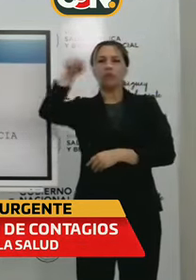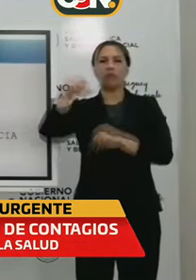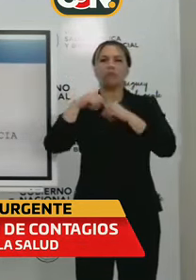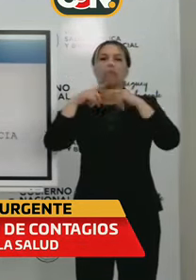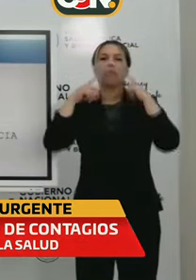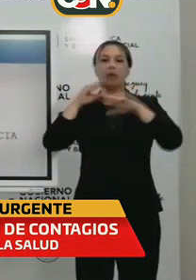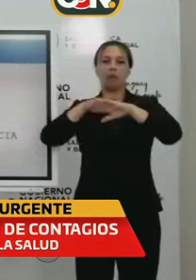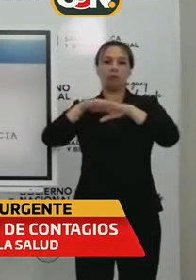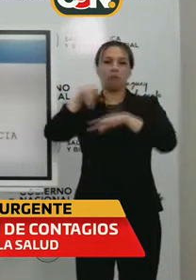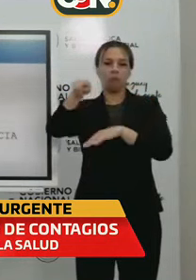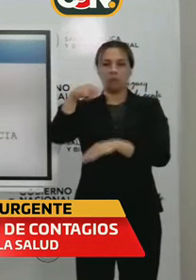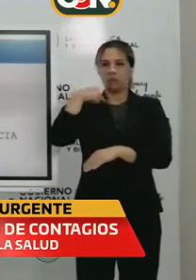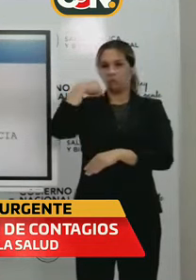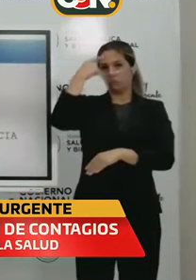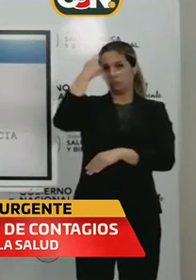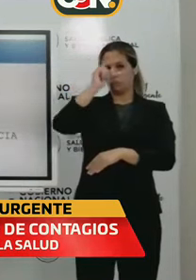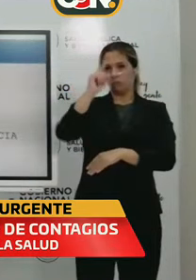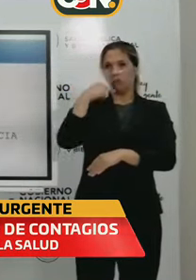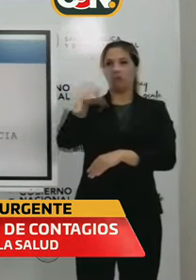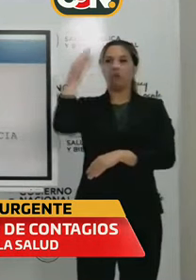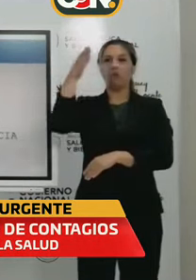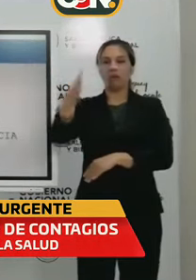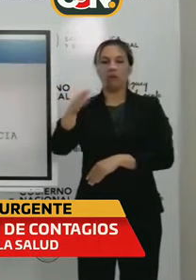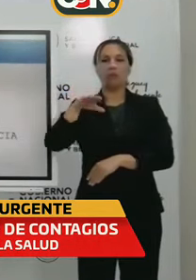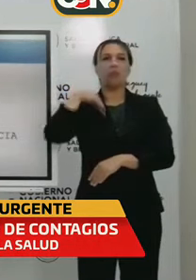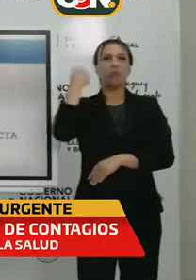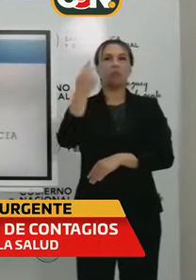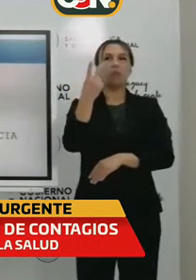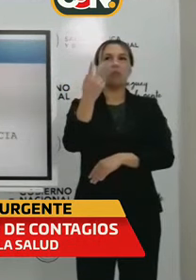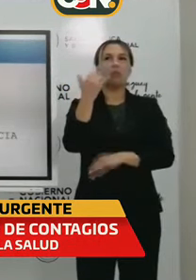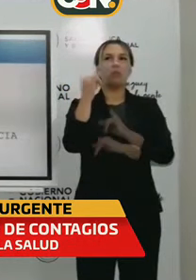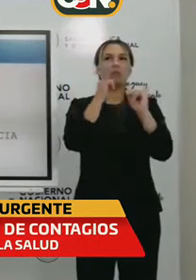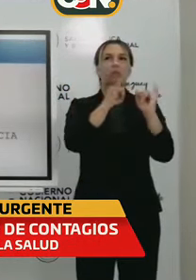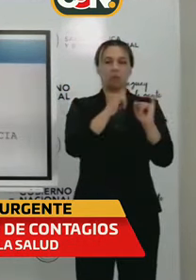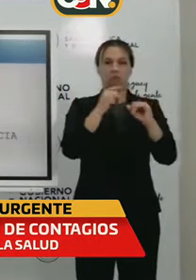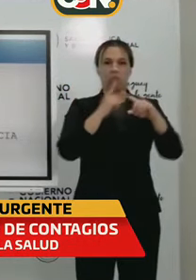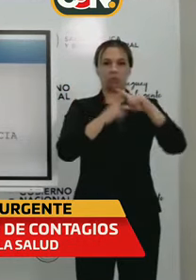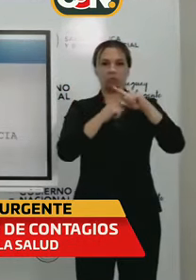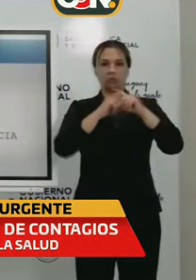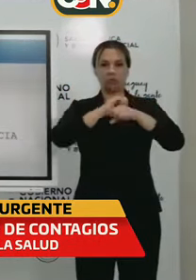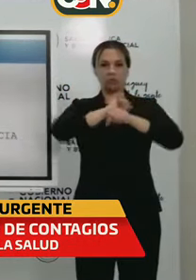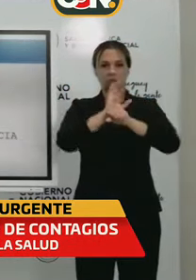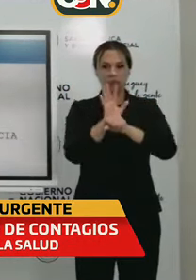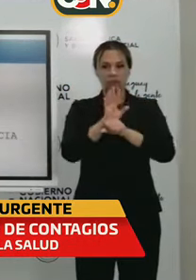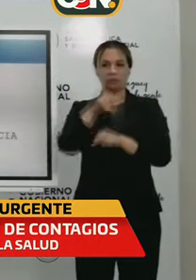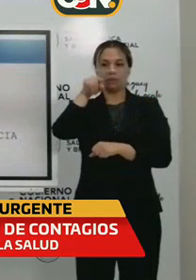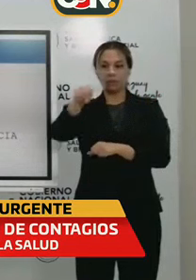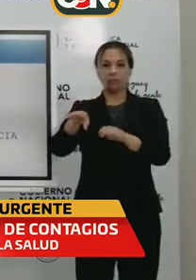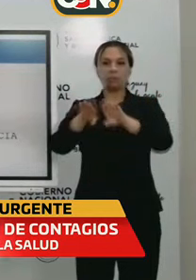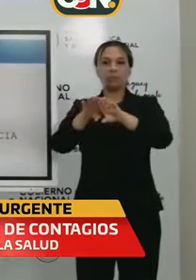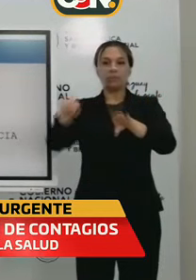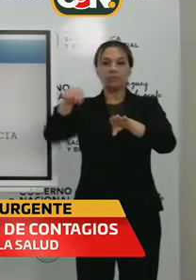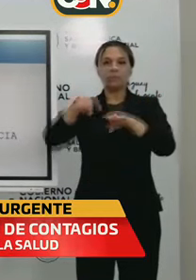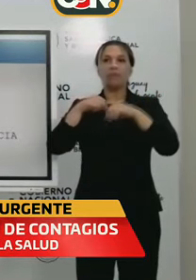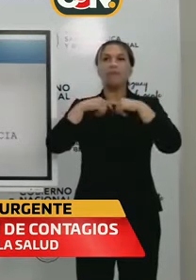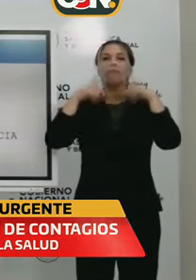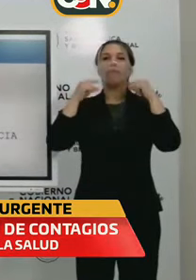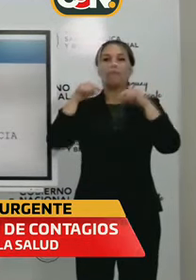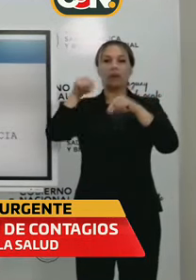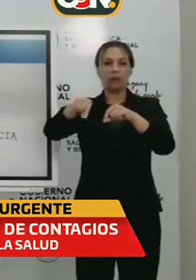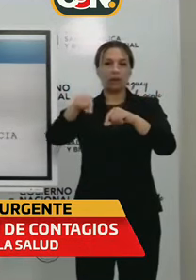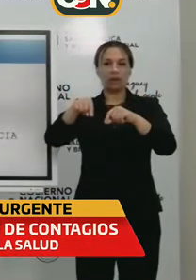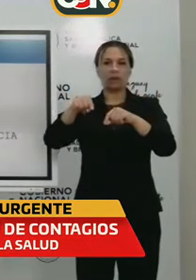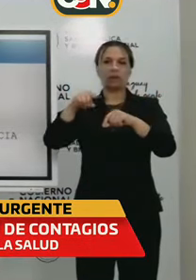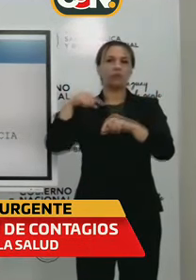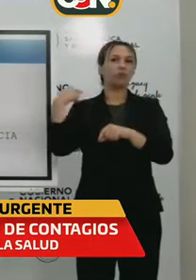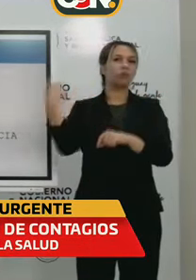en algún bar, ¿verdad? Que no sabían en ese momento, luego después de 2 o 3 días se enteran de que estaban positivos, en esa mesa, por ejemplo, en ese bar, todo